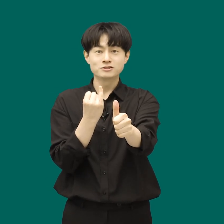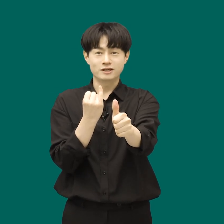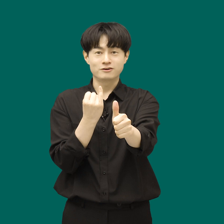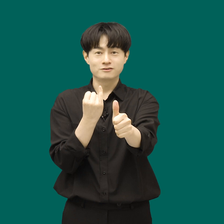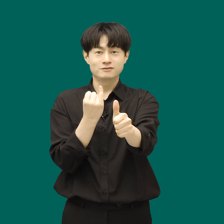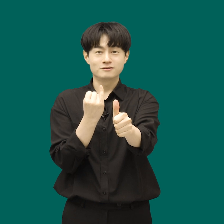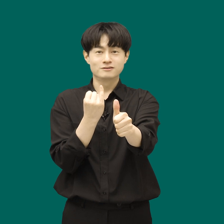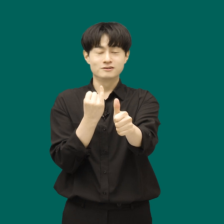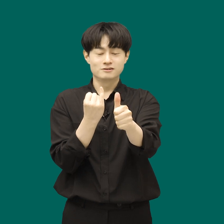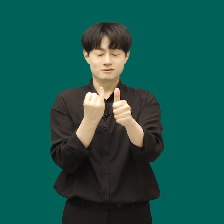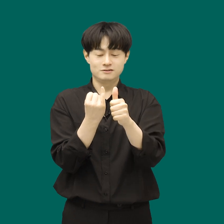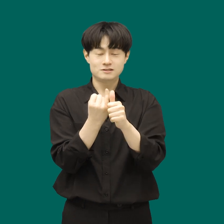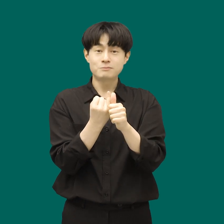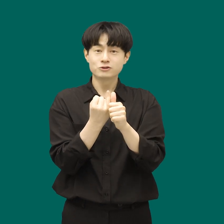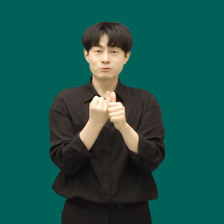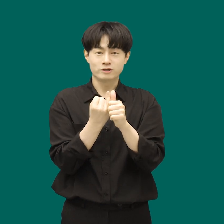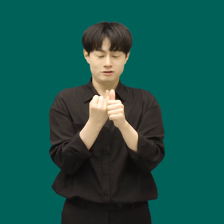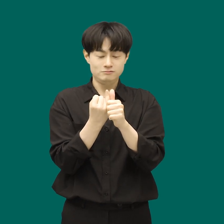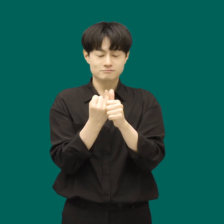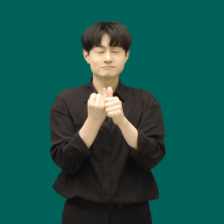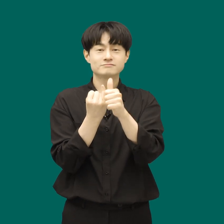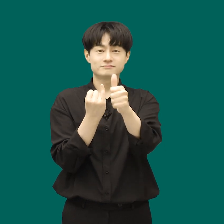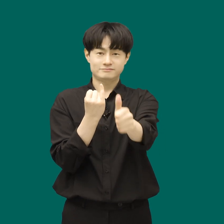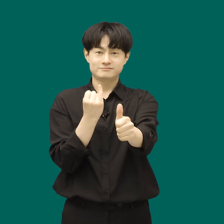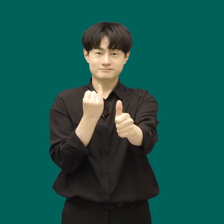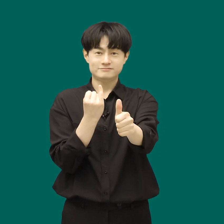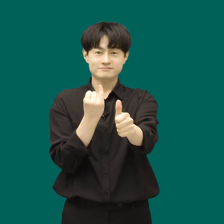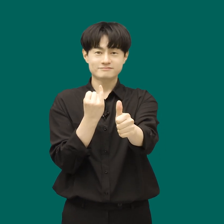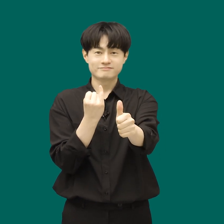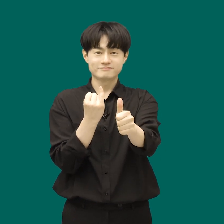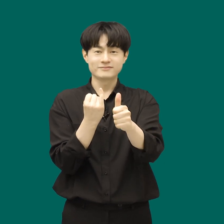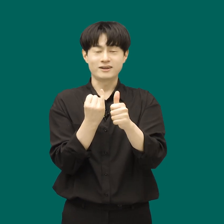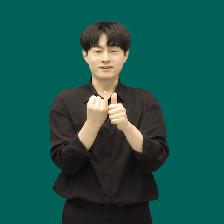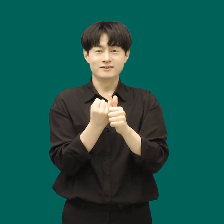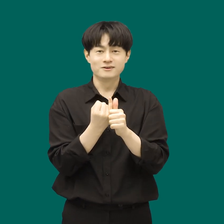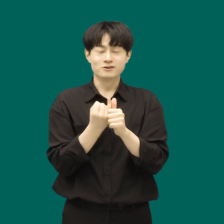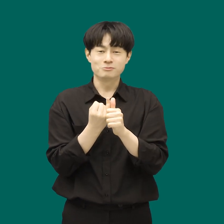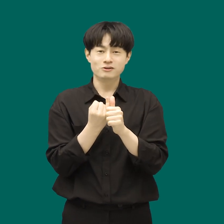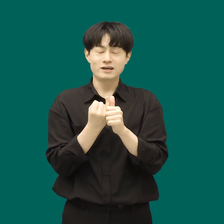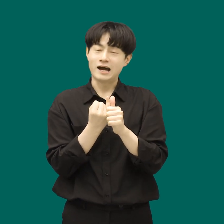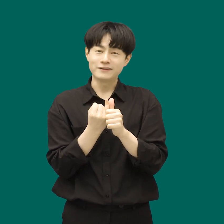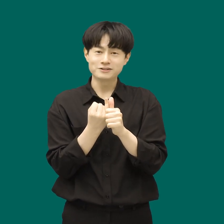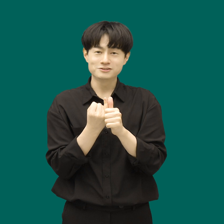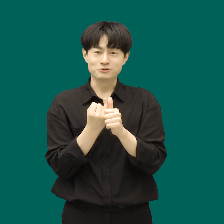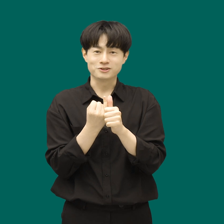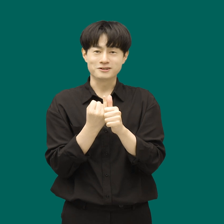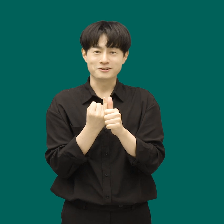남편이에요. 한 번 더 해볼게요. 네. 그러면 아내는 어떻게 될까요?